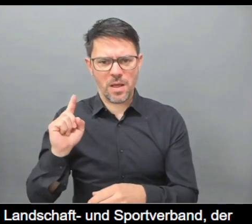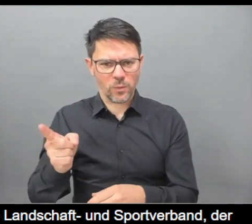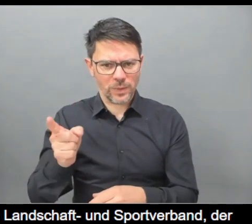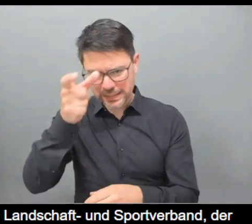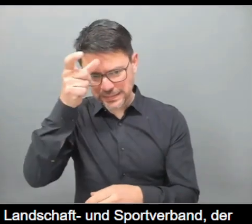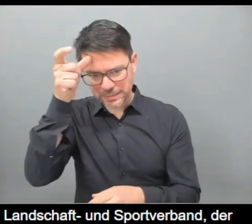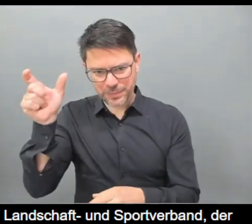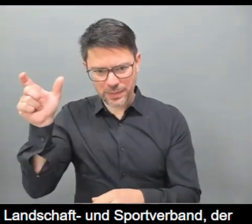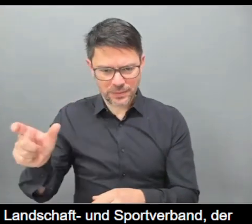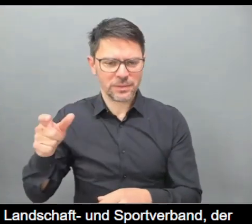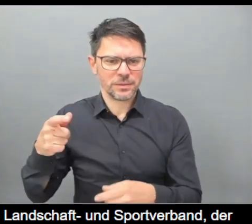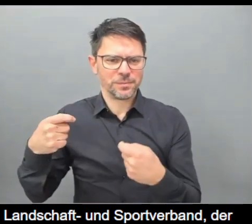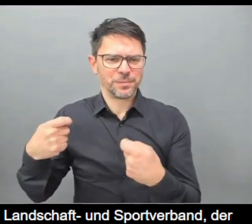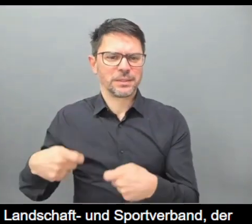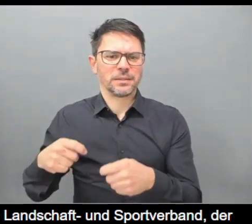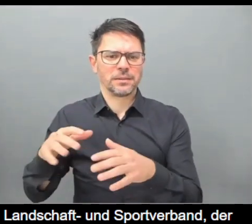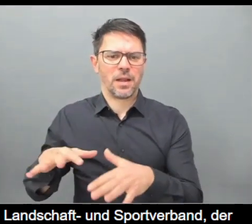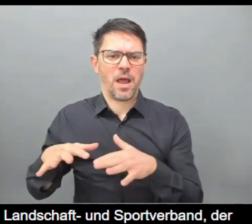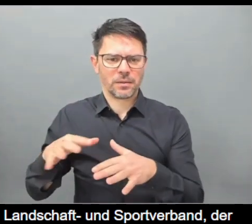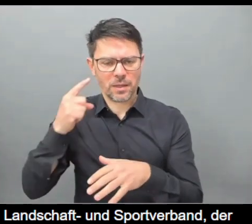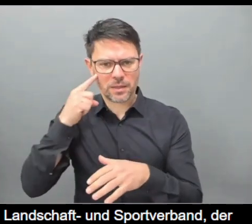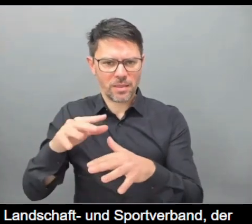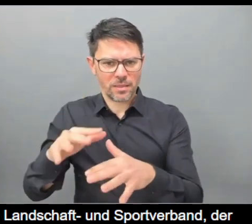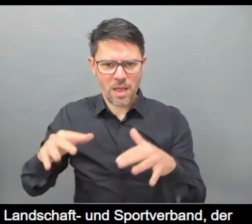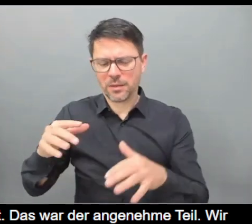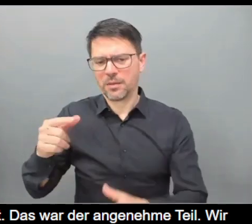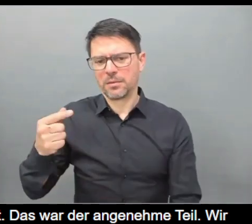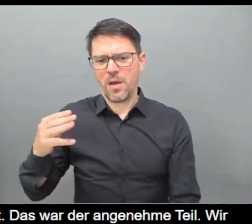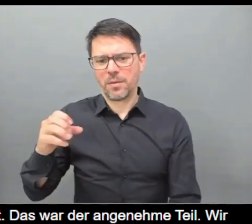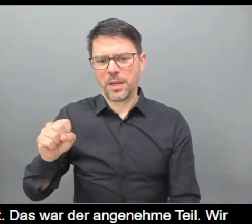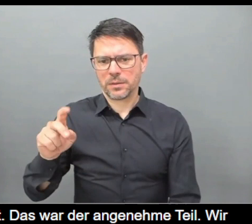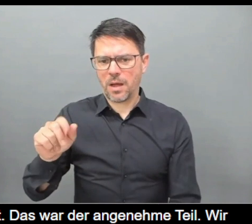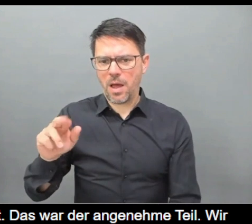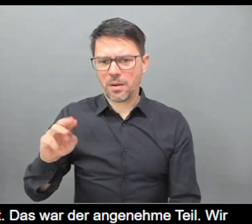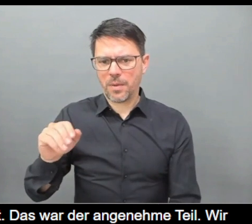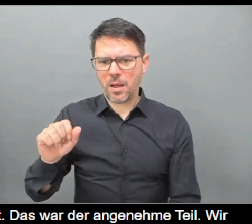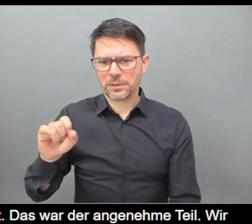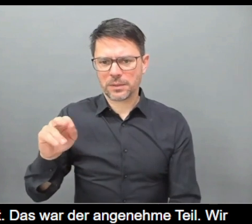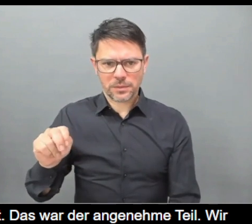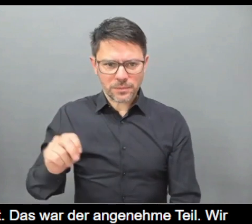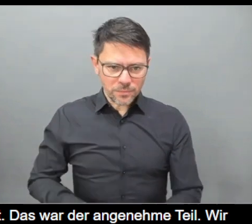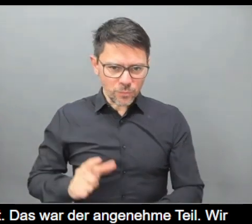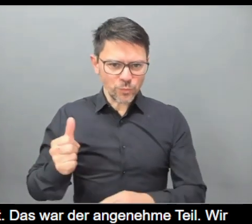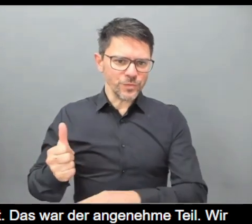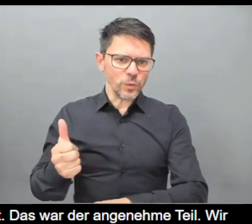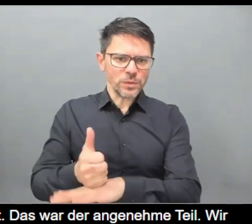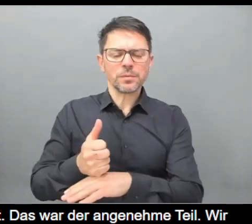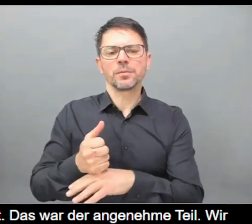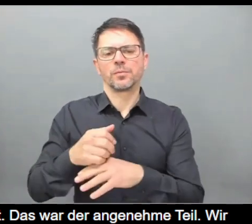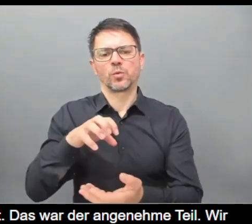Wir haben uns dann befasst mit dem Thema Stromnetze. Deshalb ist unter anderem auch der Kollege Aiwanger hier